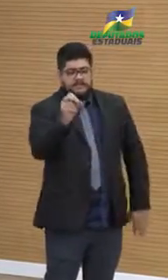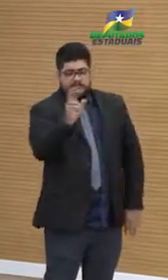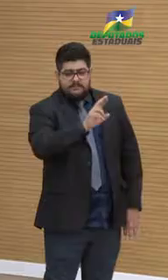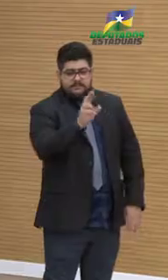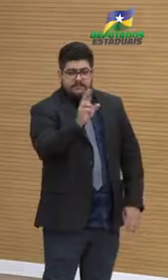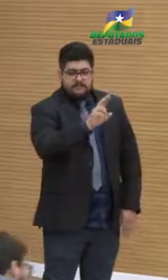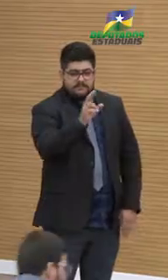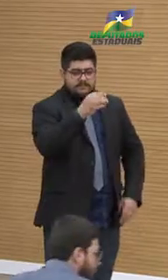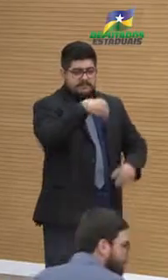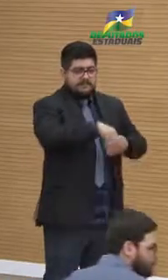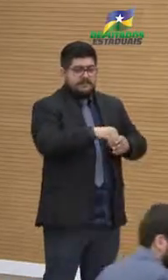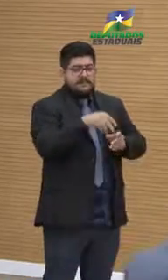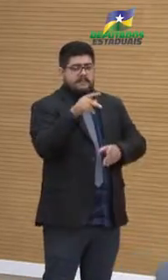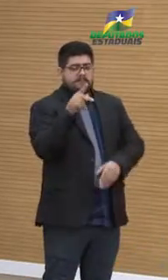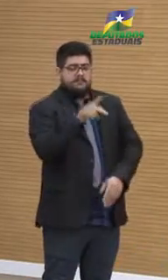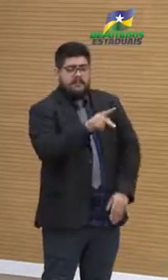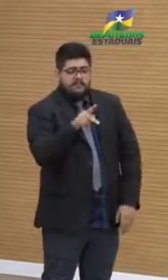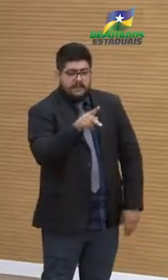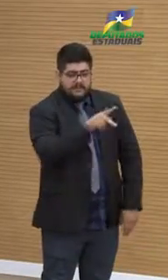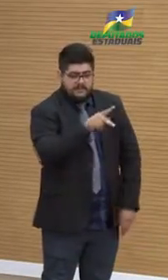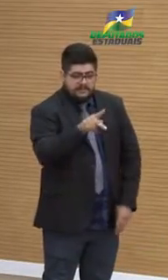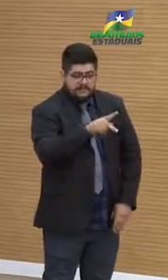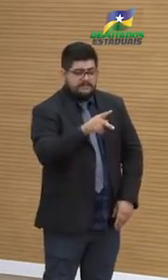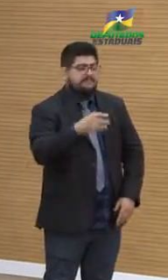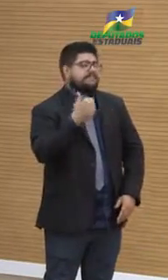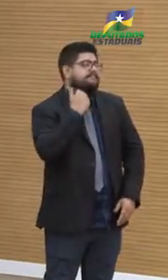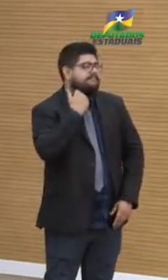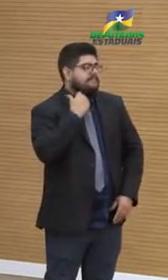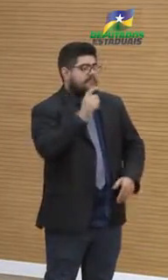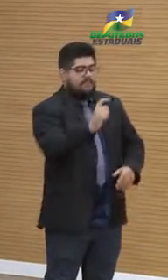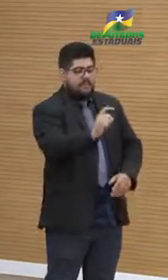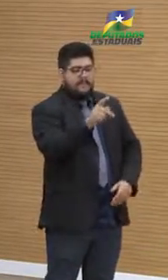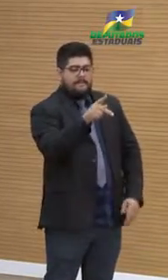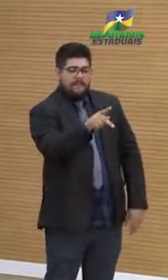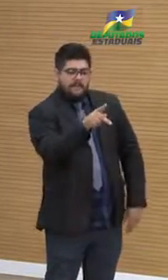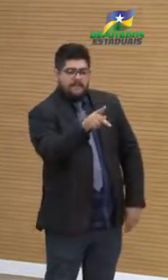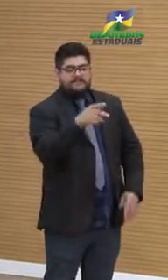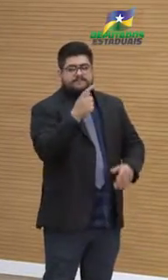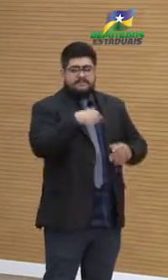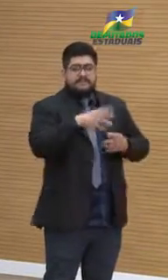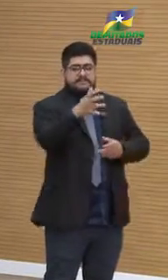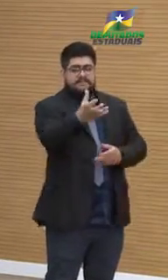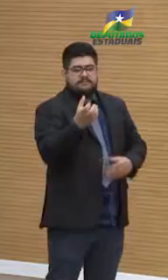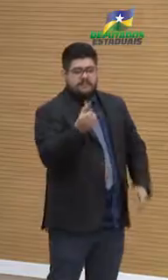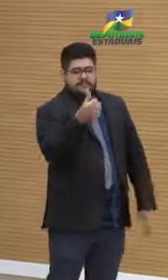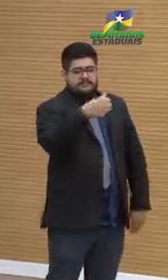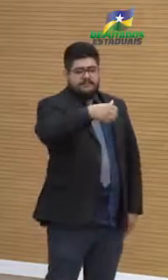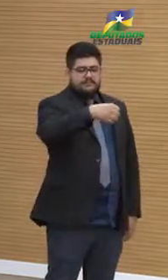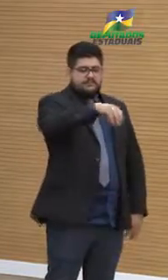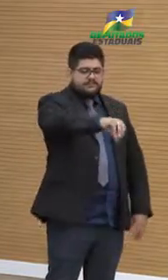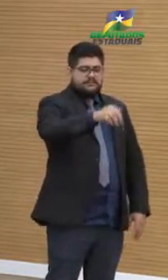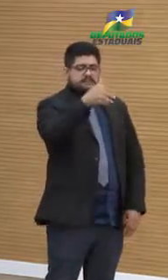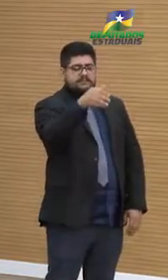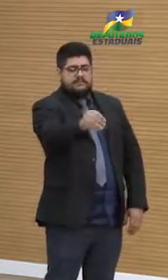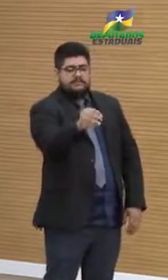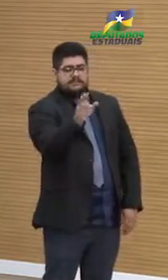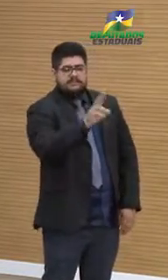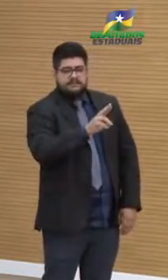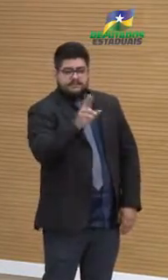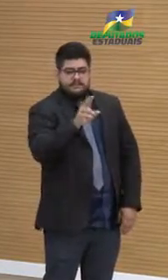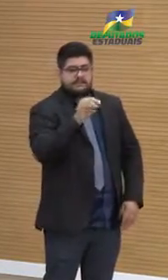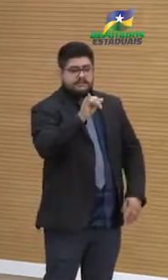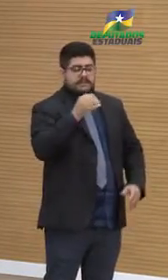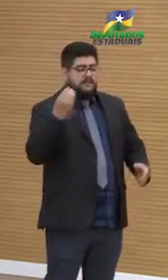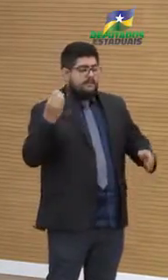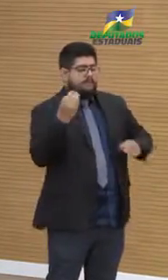R$500 na poupança, na nova poupança no banco, a gente tira depois de 10 anos R$910. 910. Se a gente